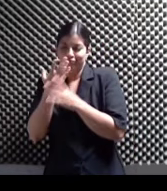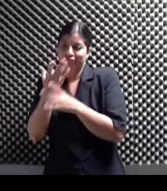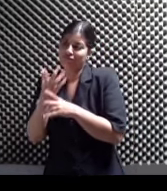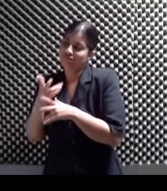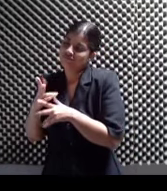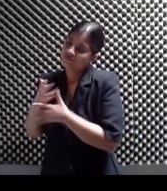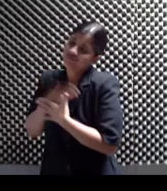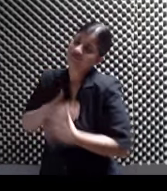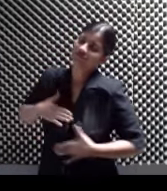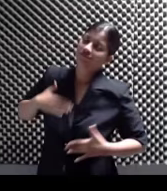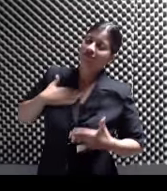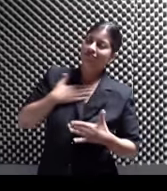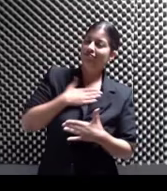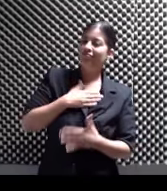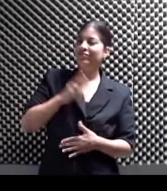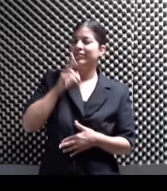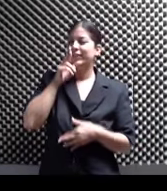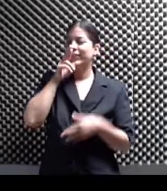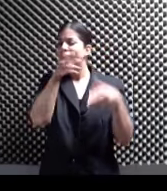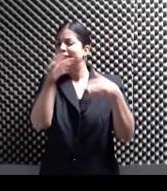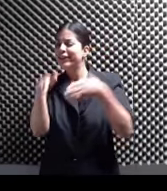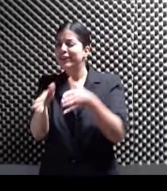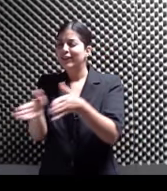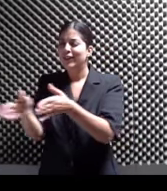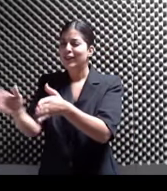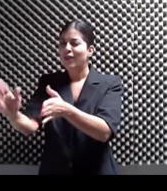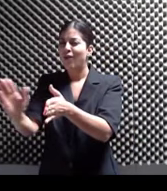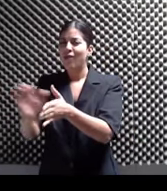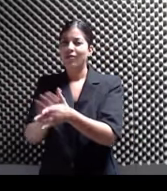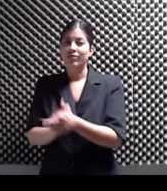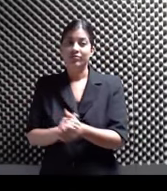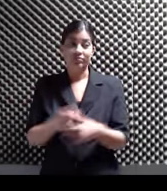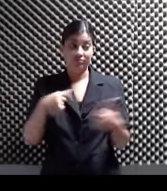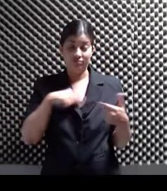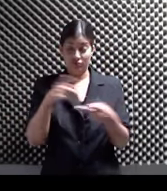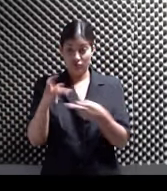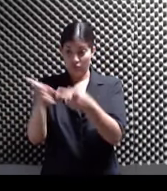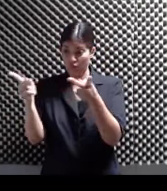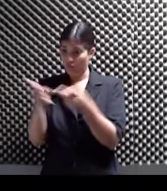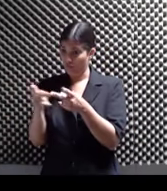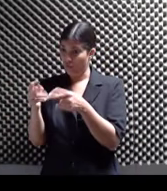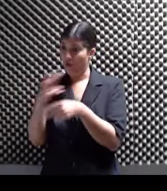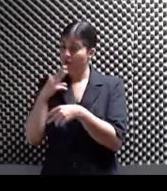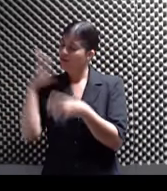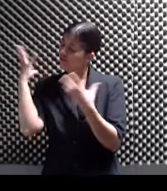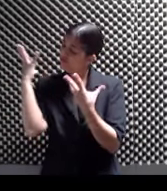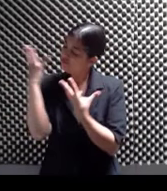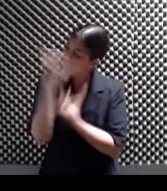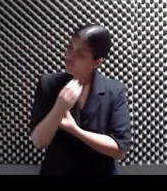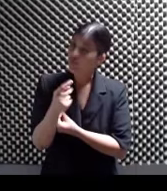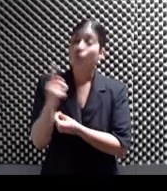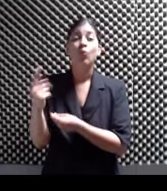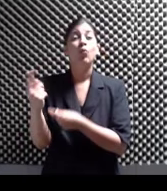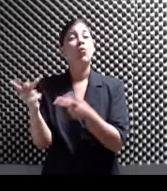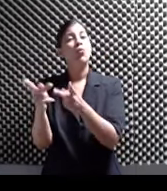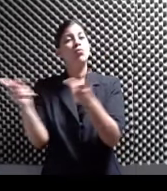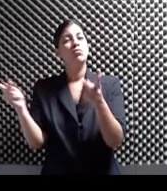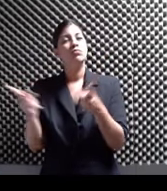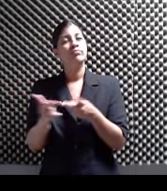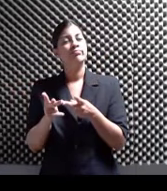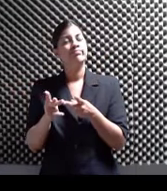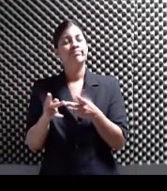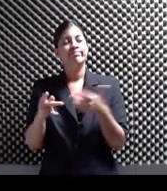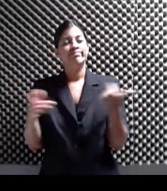caminando en la orilla del río, sobre las piedras, tirándote al río. Tenemos unas charcas espectaculares. Es un espacio